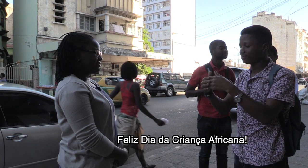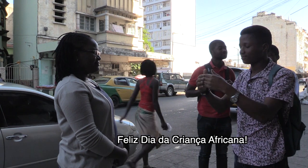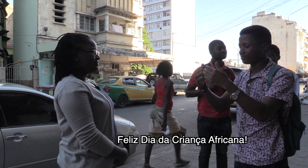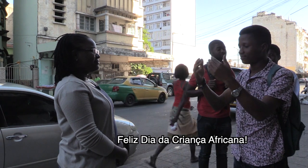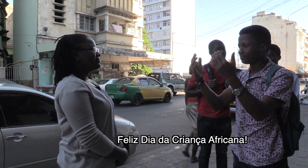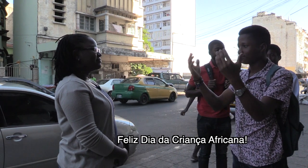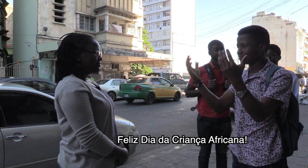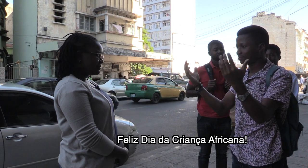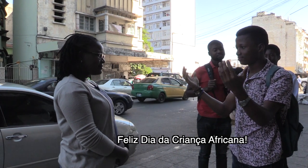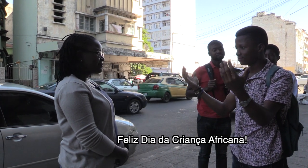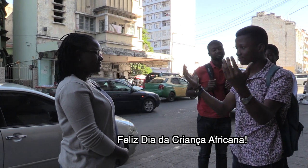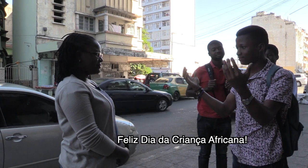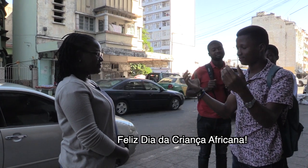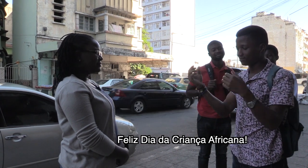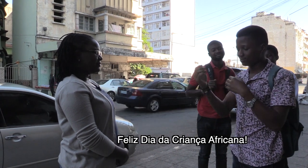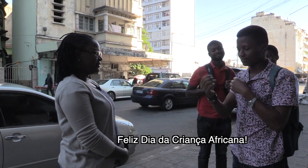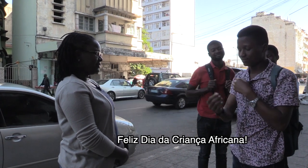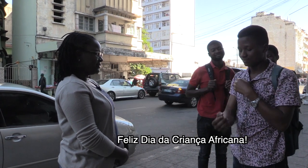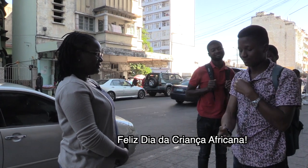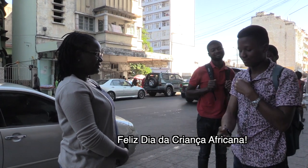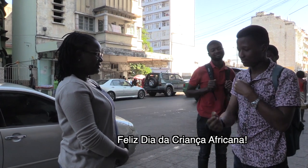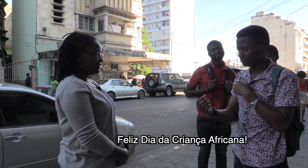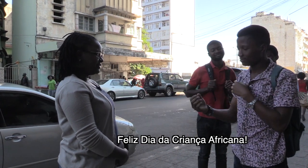Feliz Dia da Criança Africana!